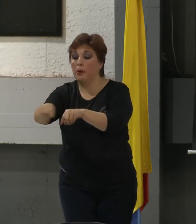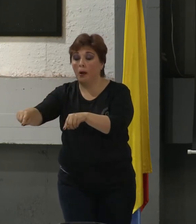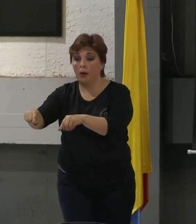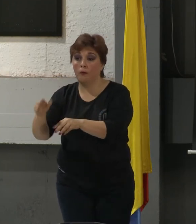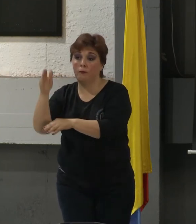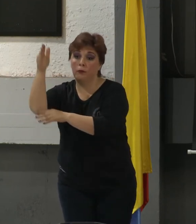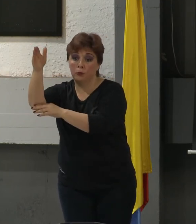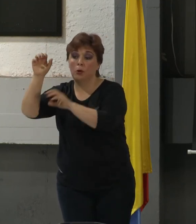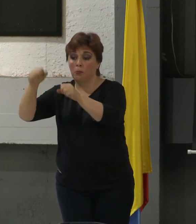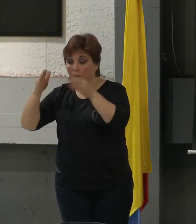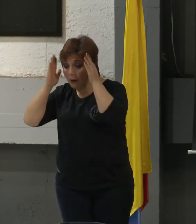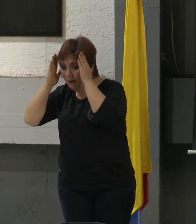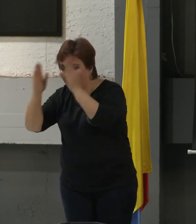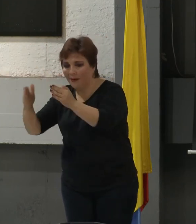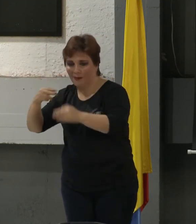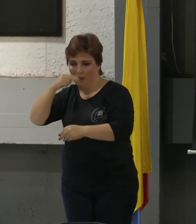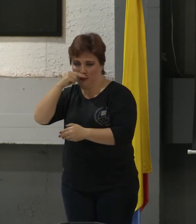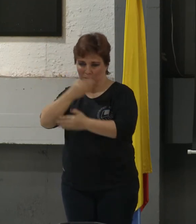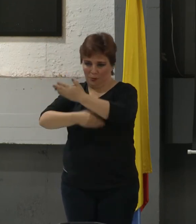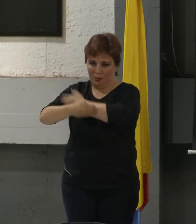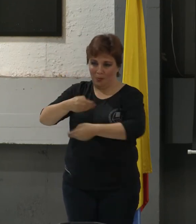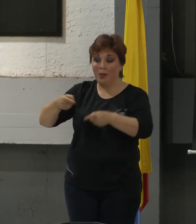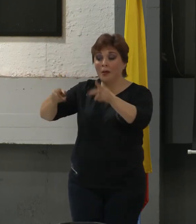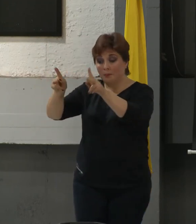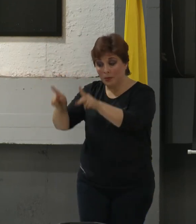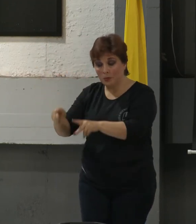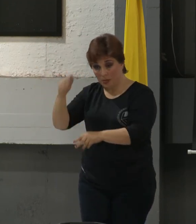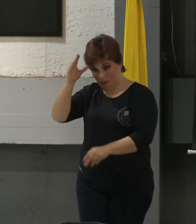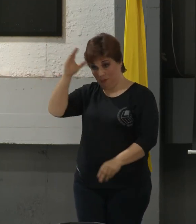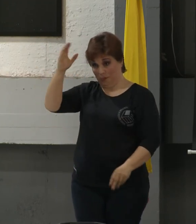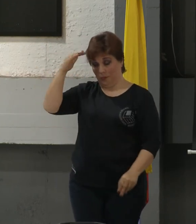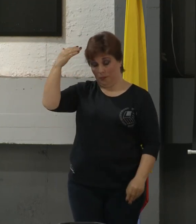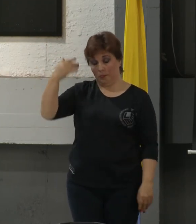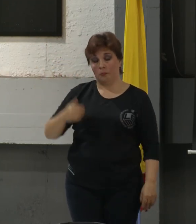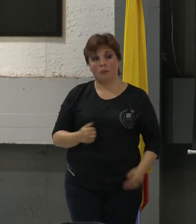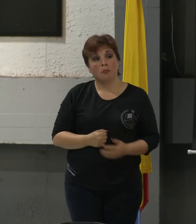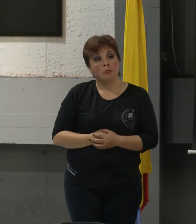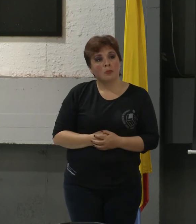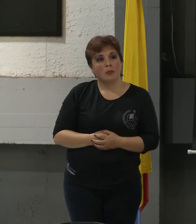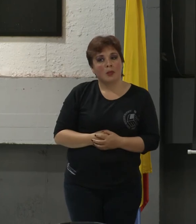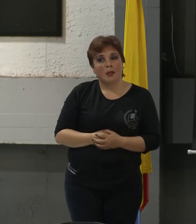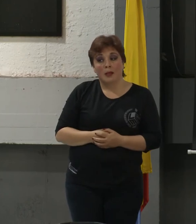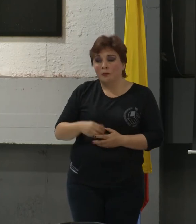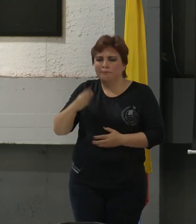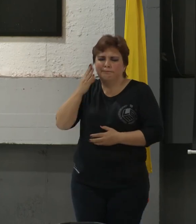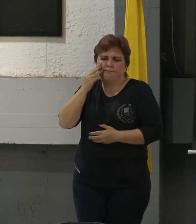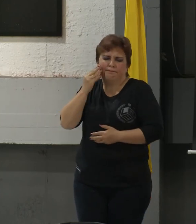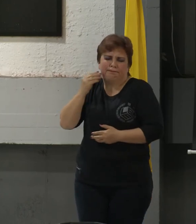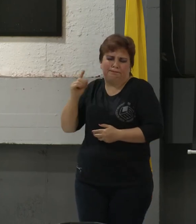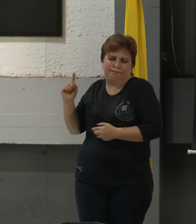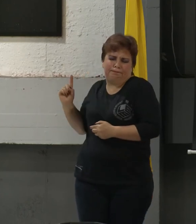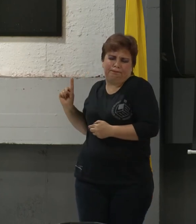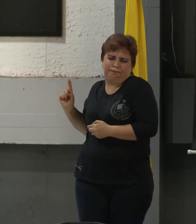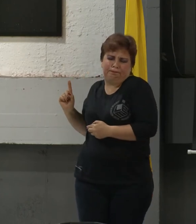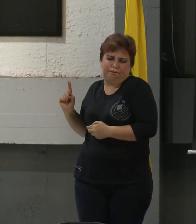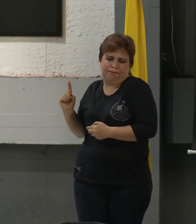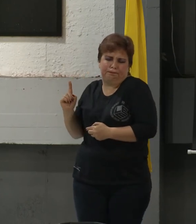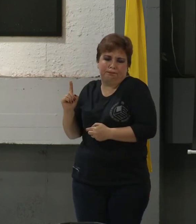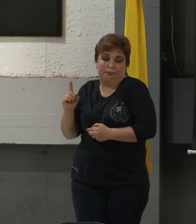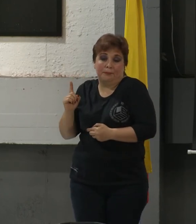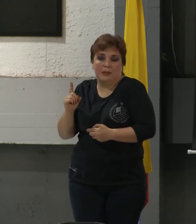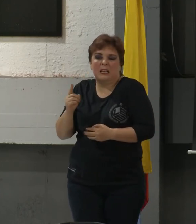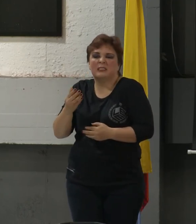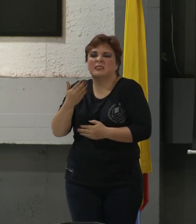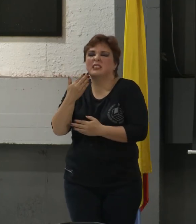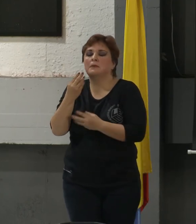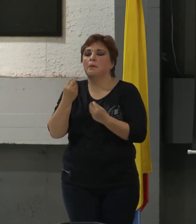la trayectoria y el saber acumulado de la licenciatura durante sus 50 años de existencia le permite ser pionero en la